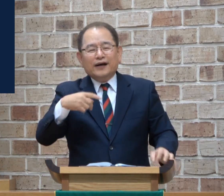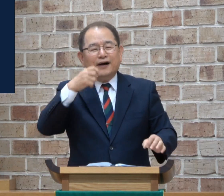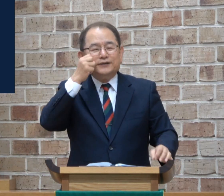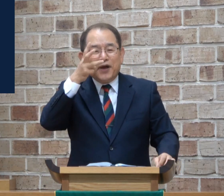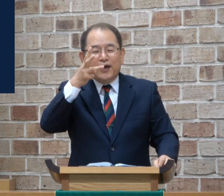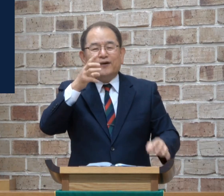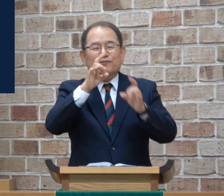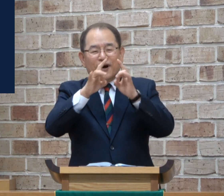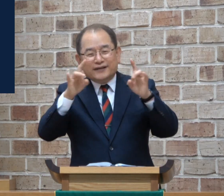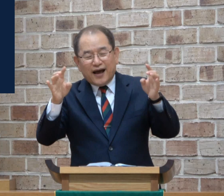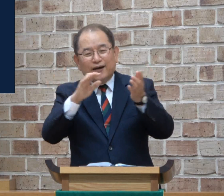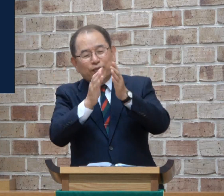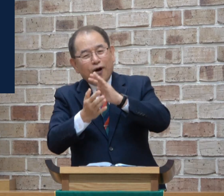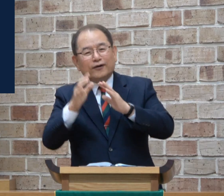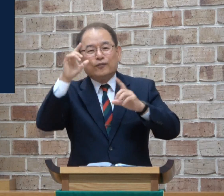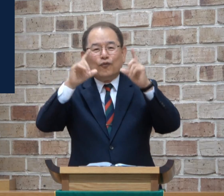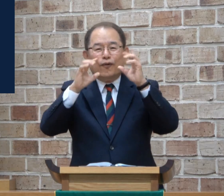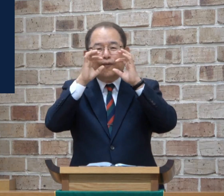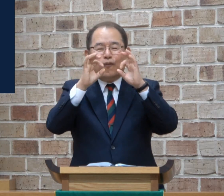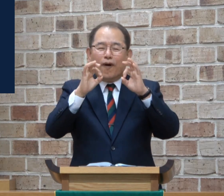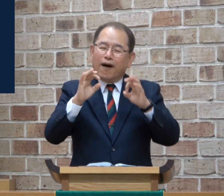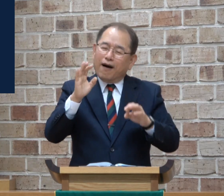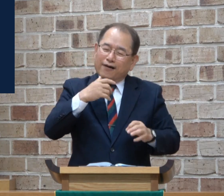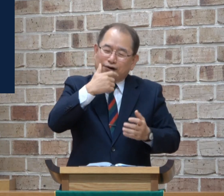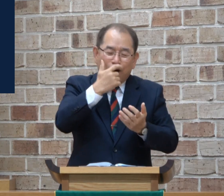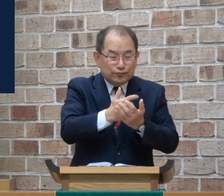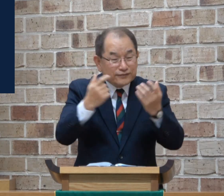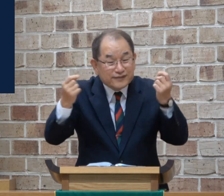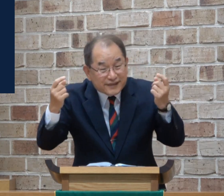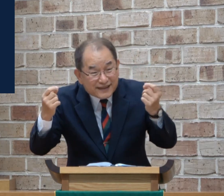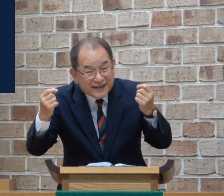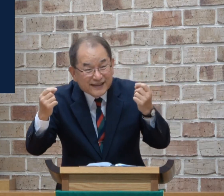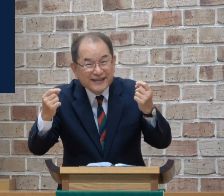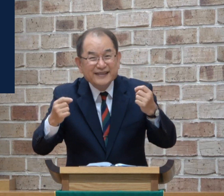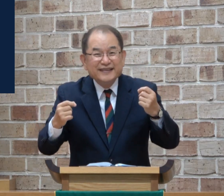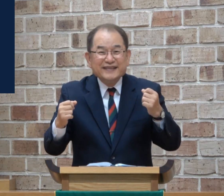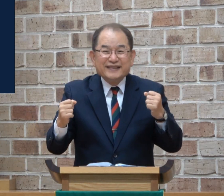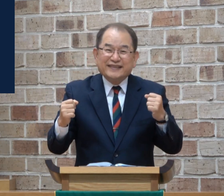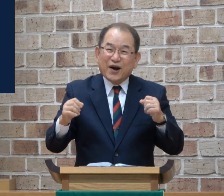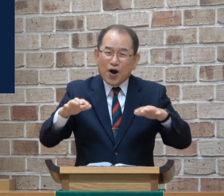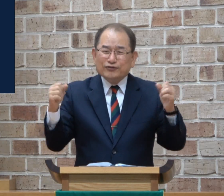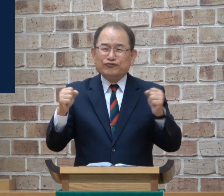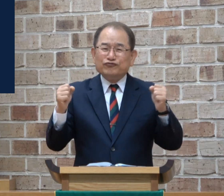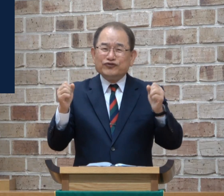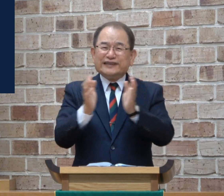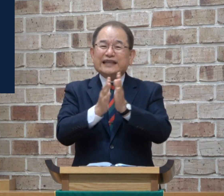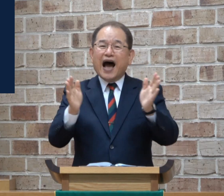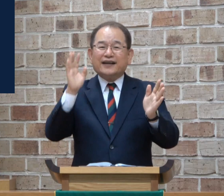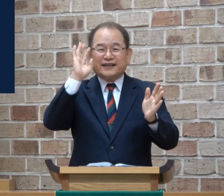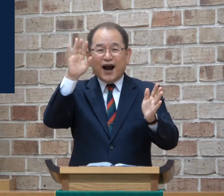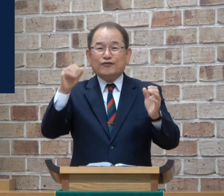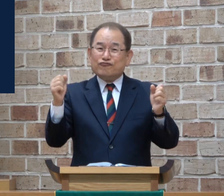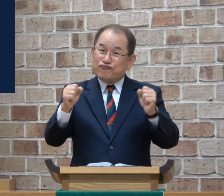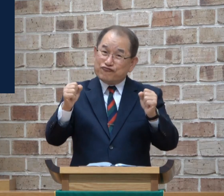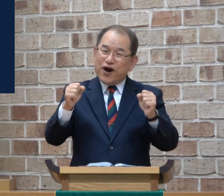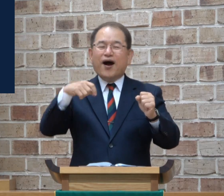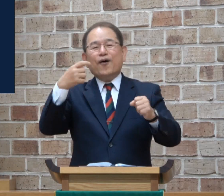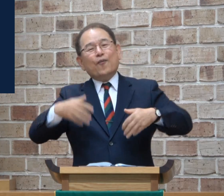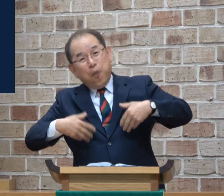3개월마다 이렇게 나라의 모습이 바뀌어가고 있습니다. 자연의 모습이. 이제 겨울이 지나면 봄이 오고 또